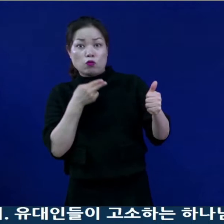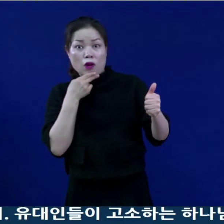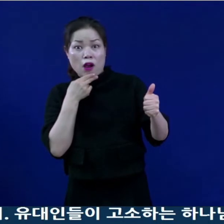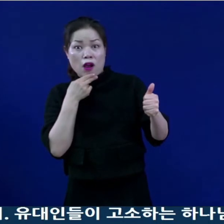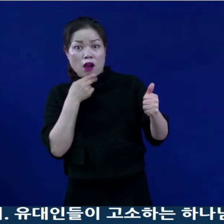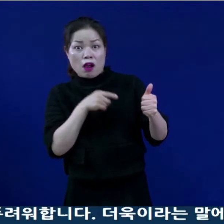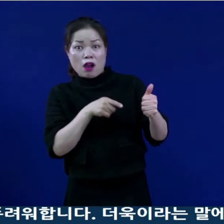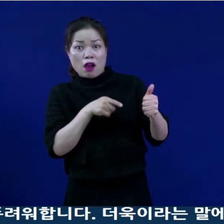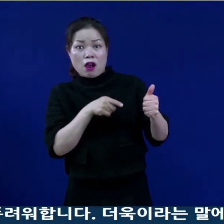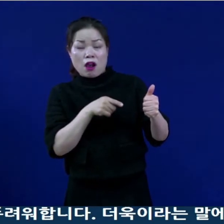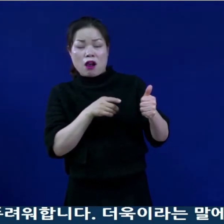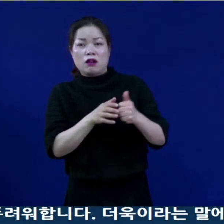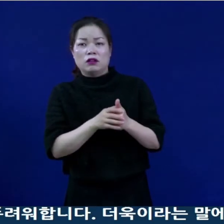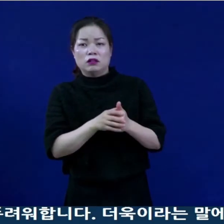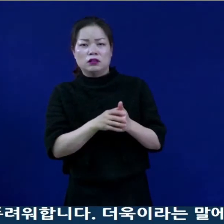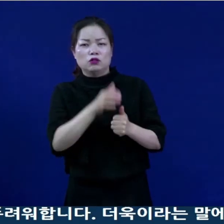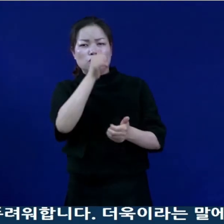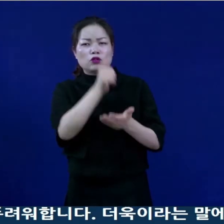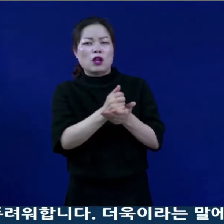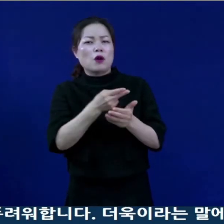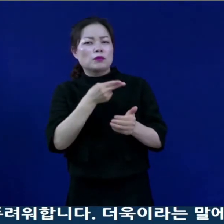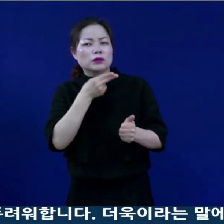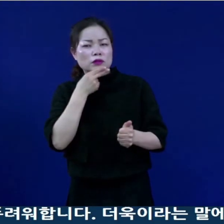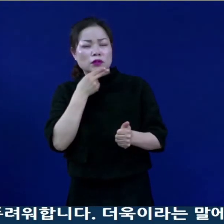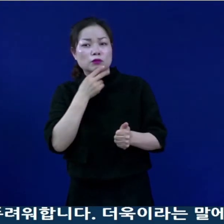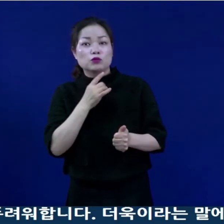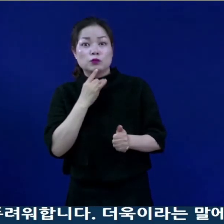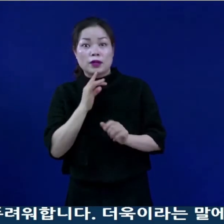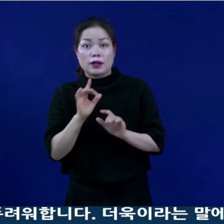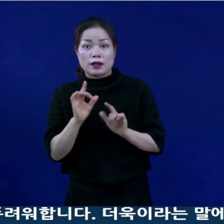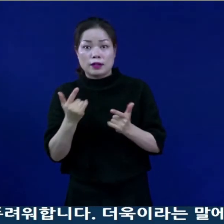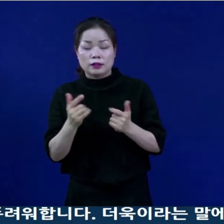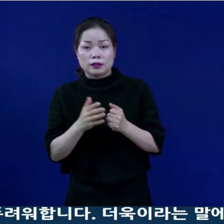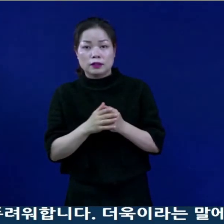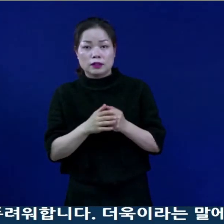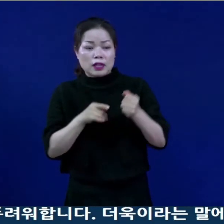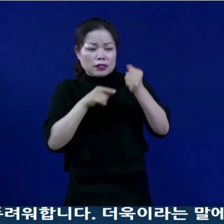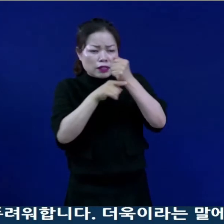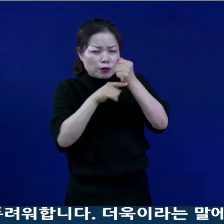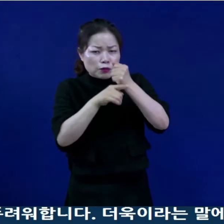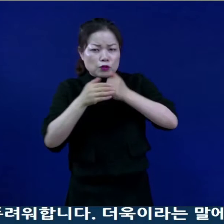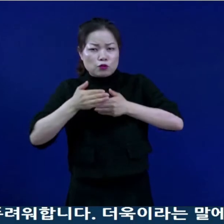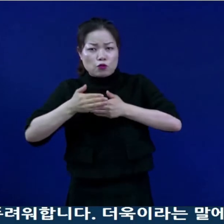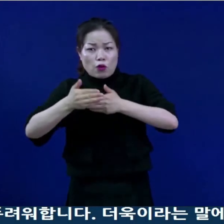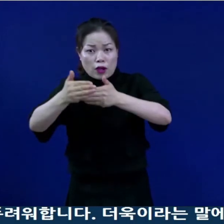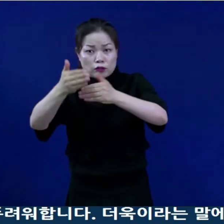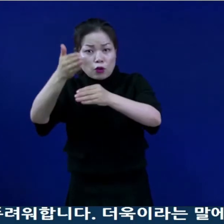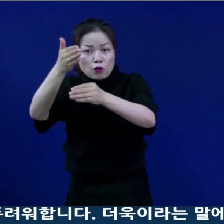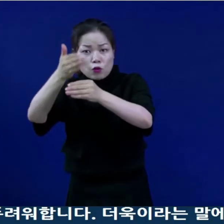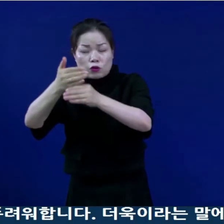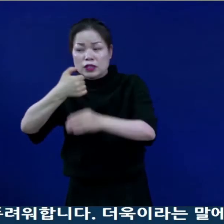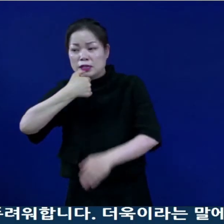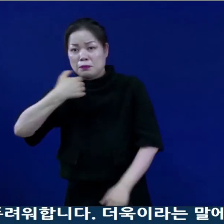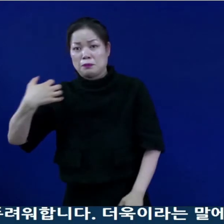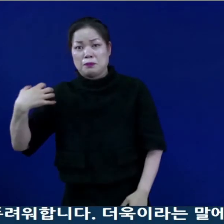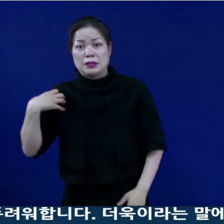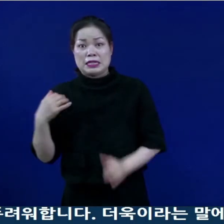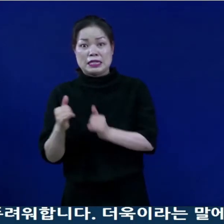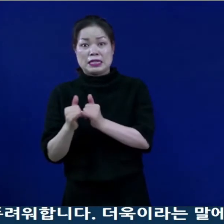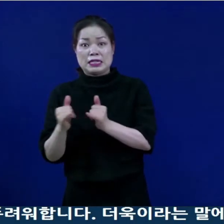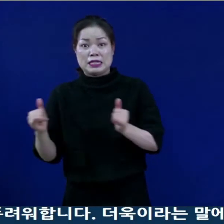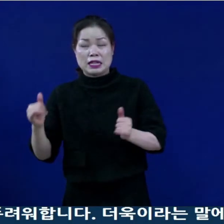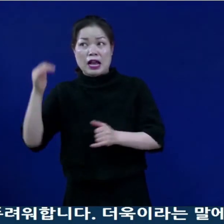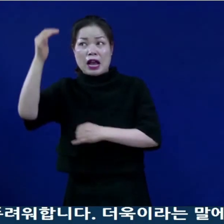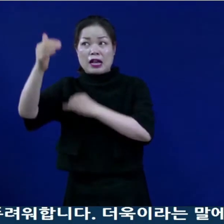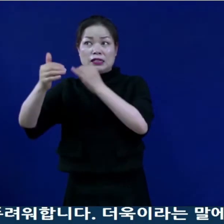그냥 그가 무죄함을 느낀 것만이 아니라 신문 과정에서 빌라도는 인간이